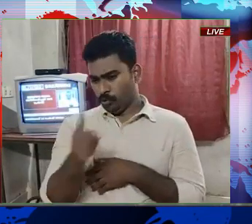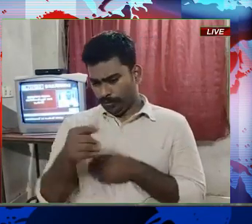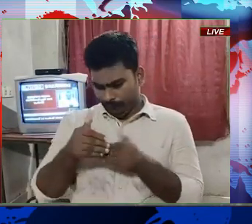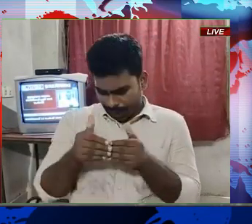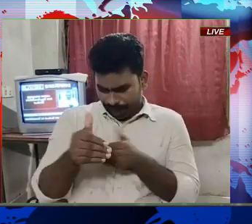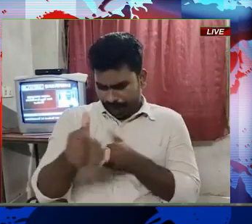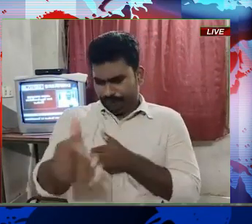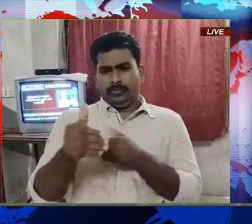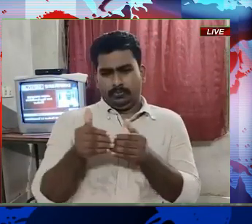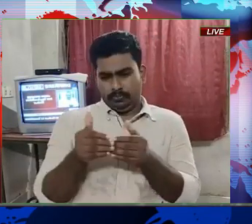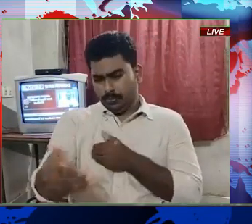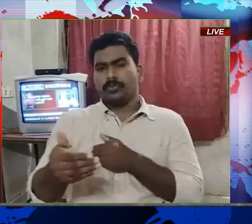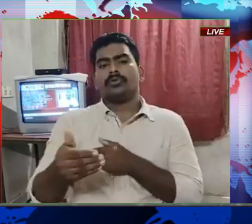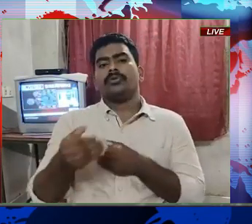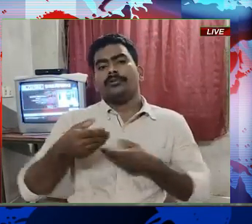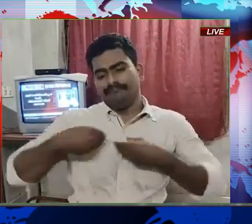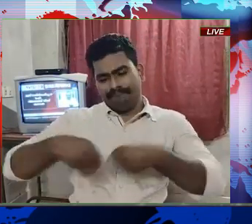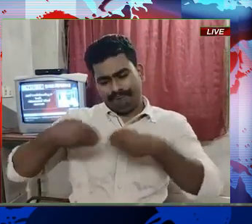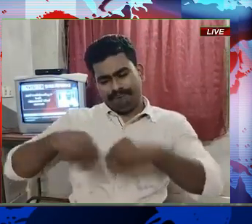സൗജന്യ റേഷൻ വിതരണം